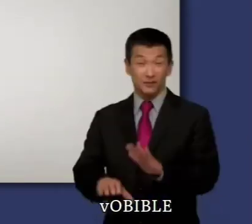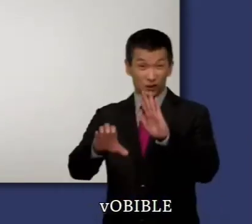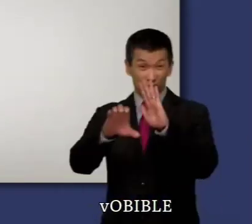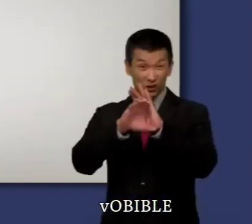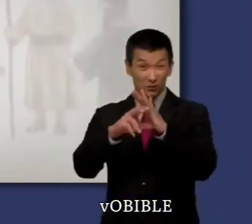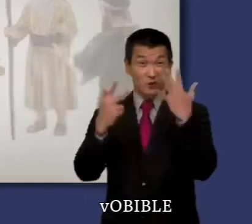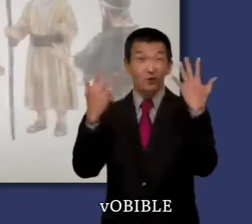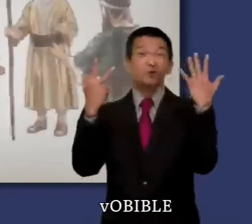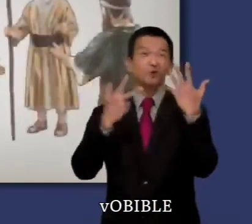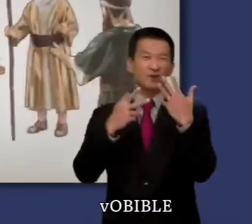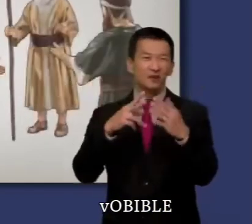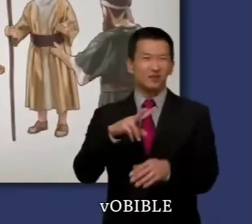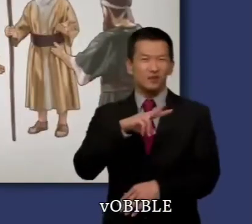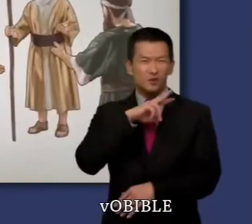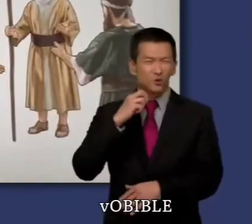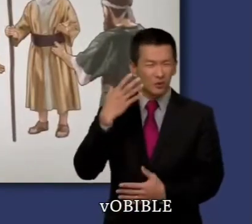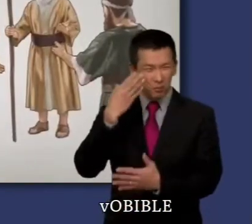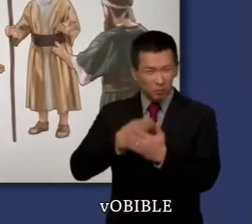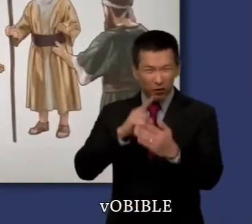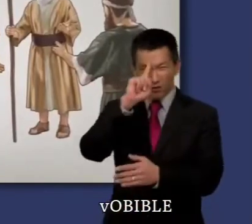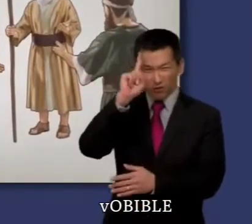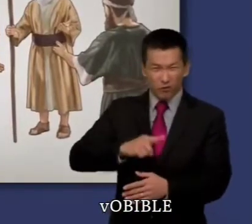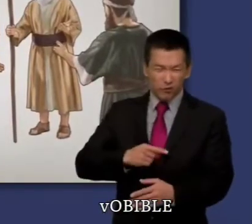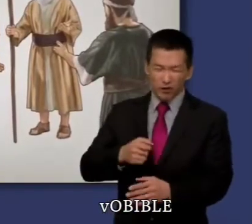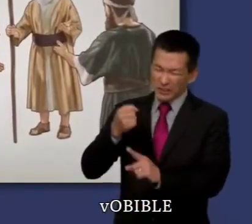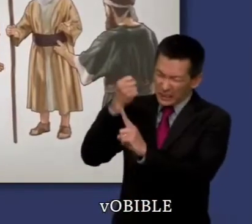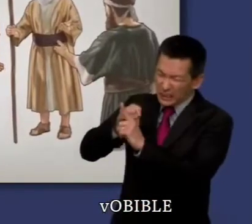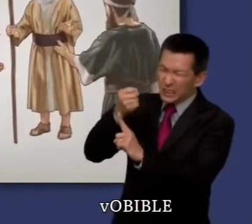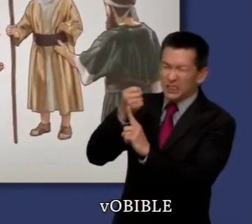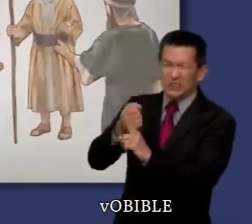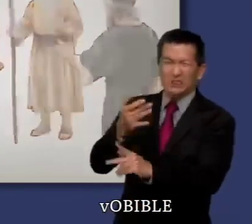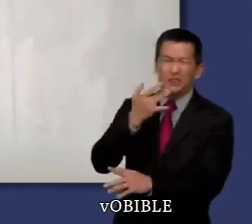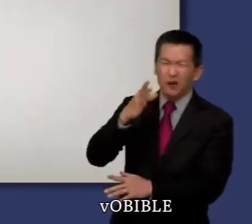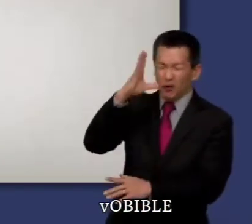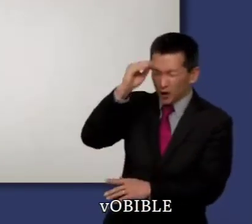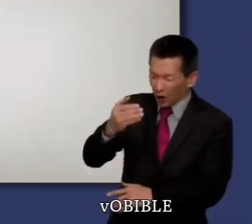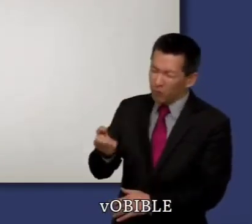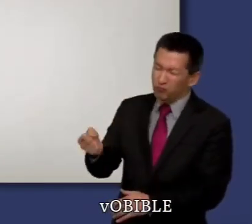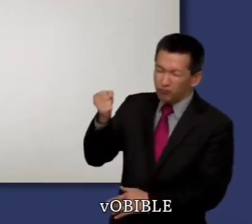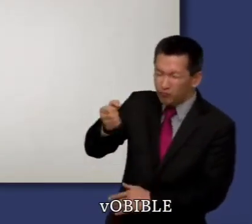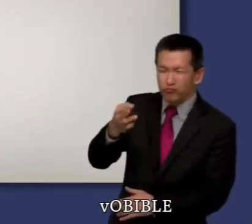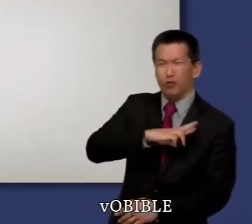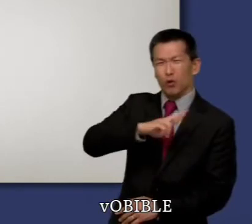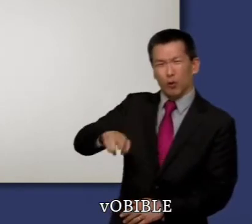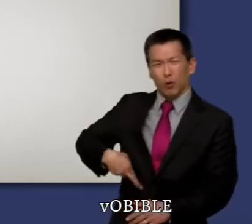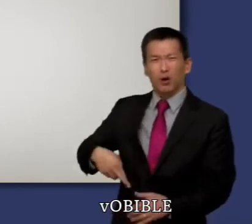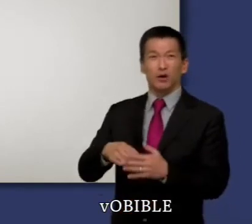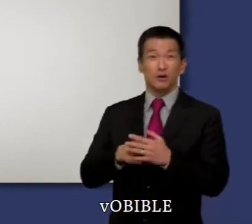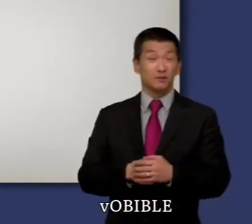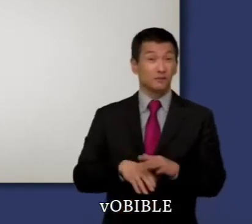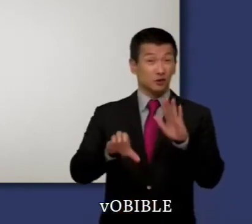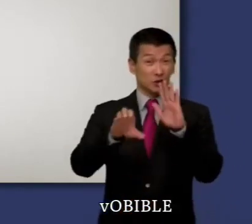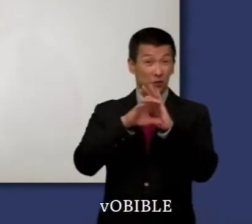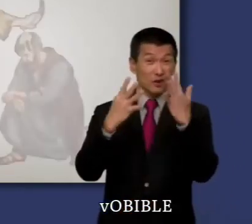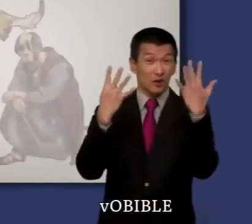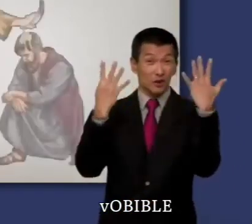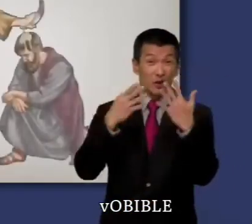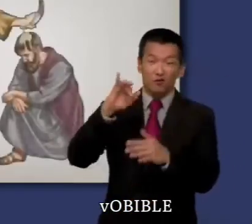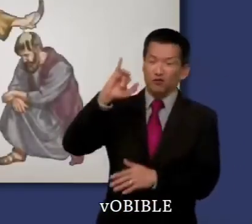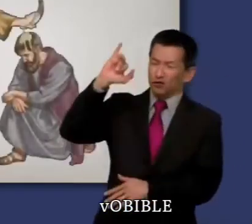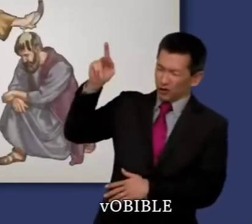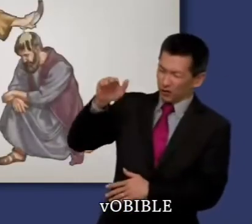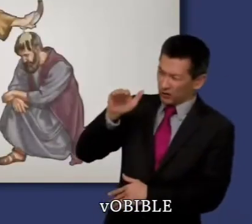d'Élie, Ophni et Phinéas. Quand Élie, alors âgé de 98 ans, apprend la nouvelle, il